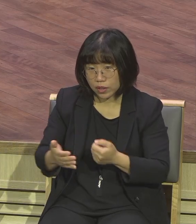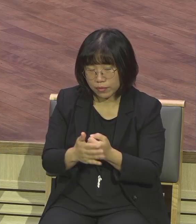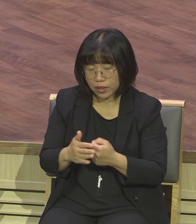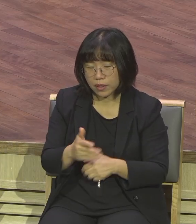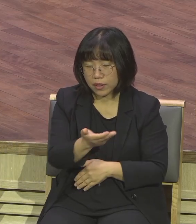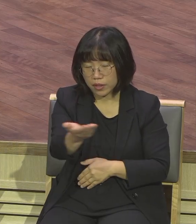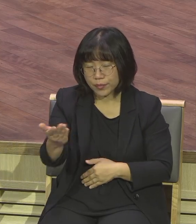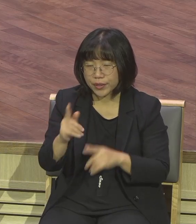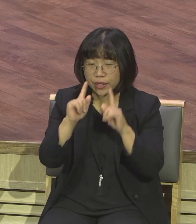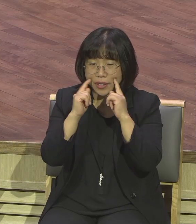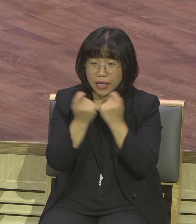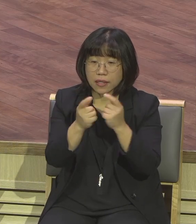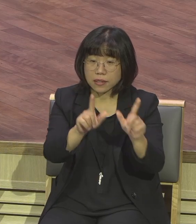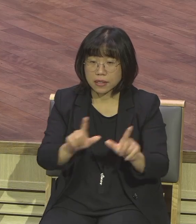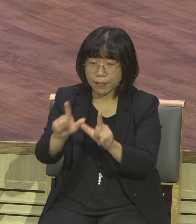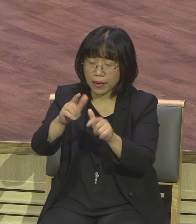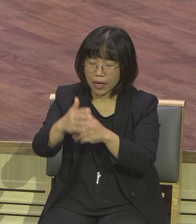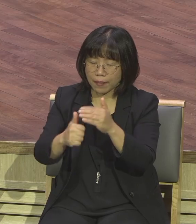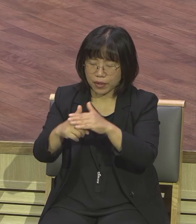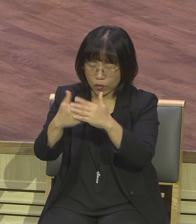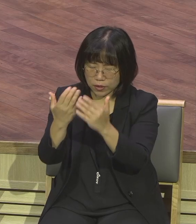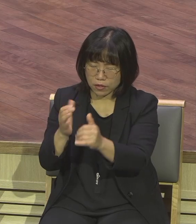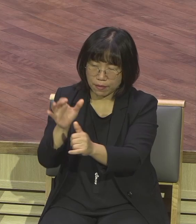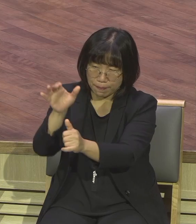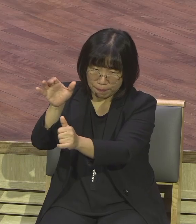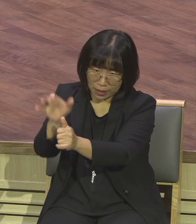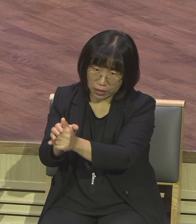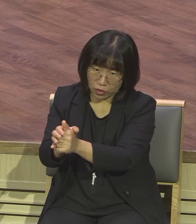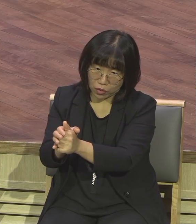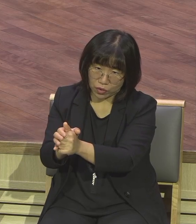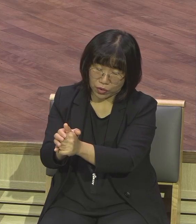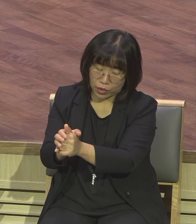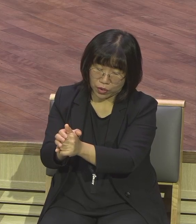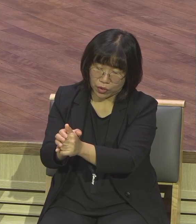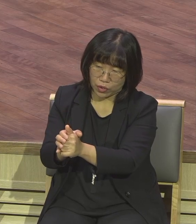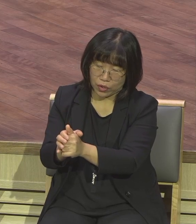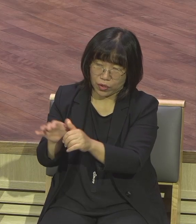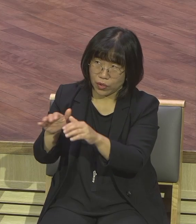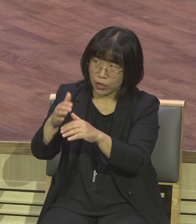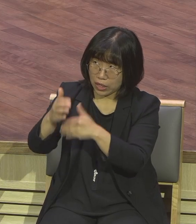삶도 그래요. 하나님 경영을 맡기는데 하나님 앞에 감사를 안 해.